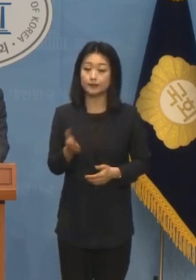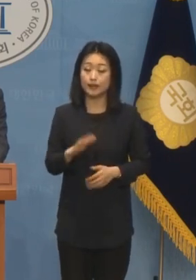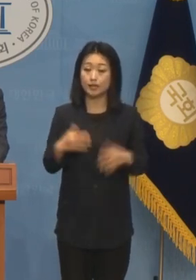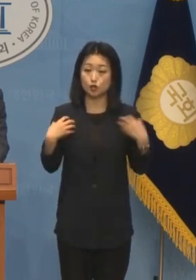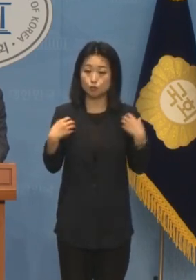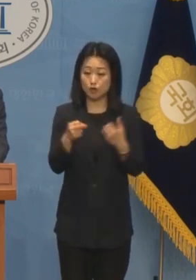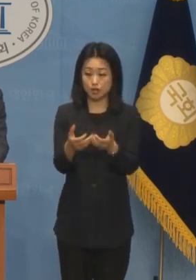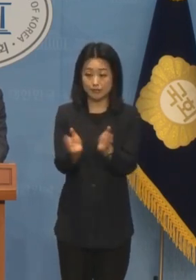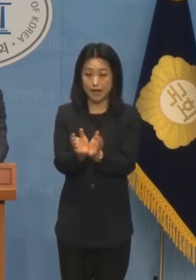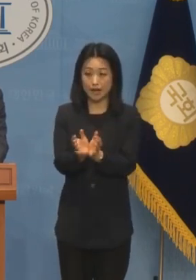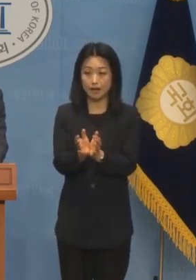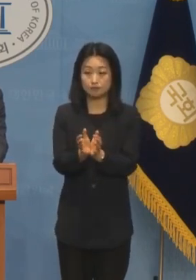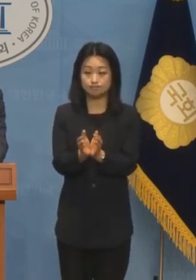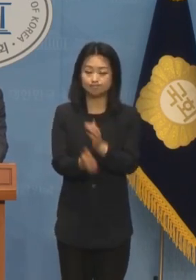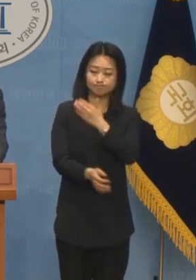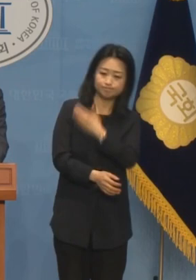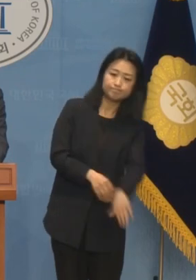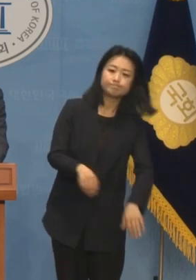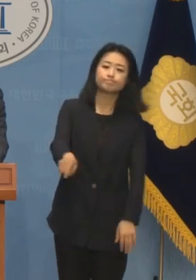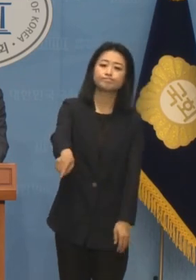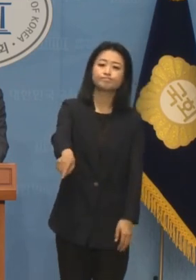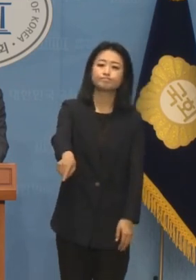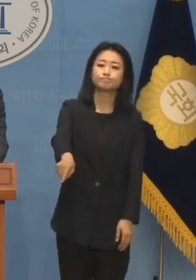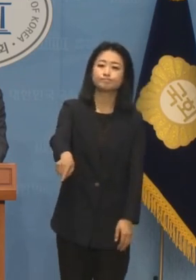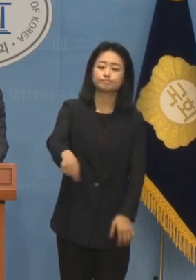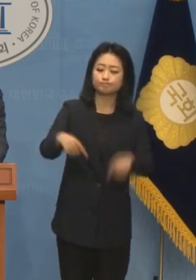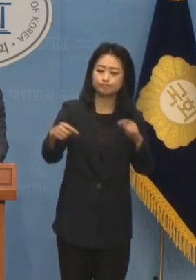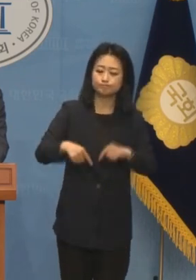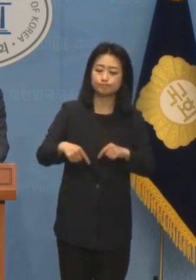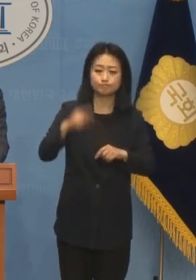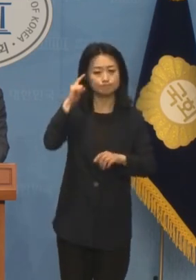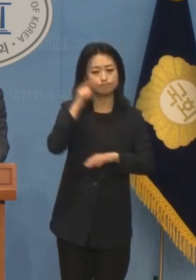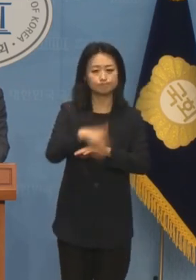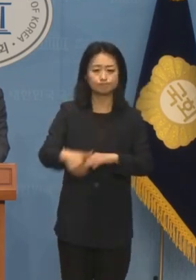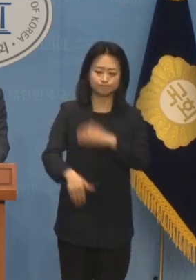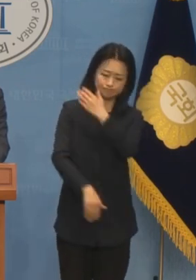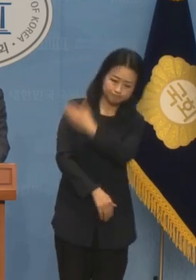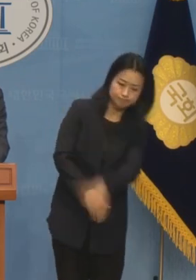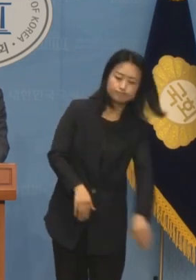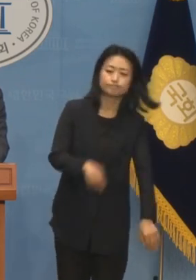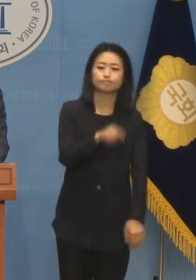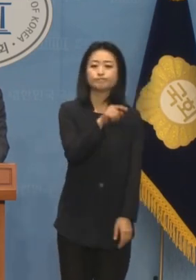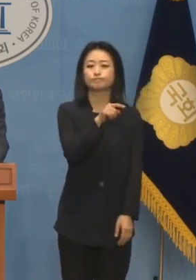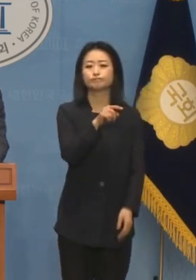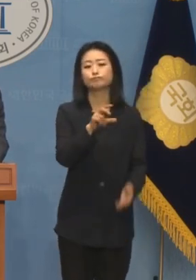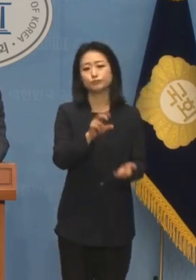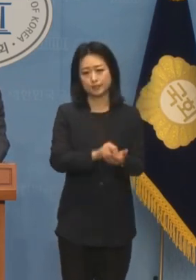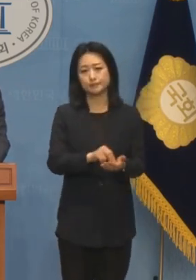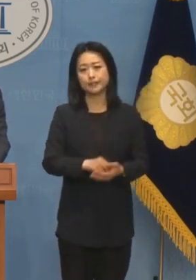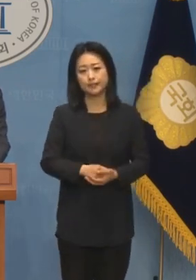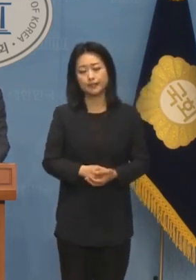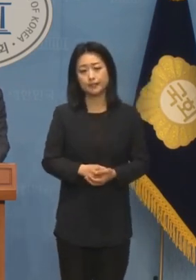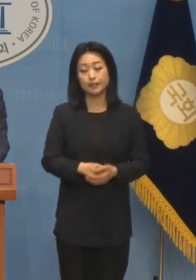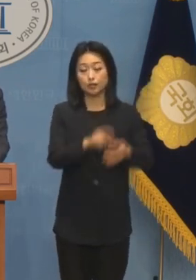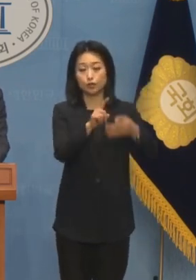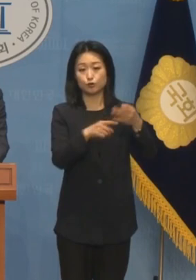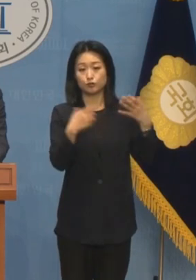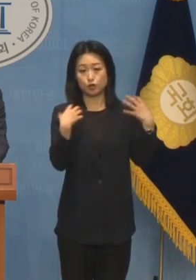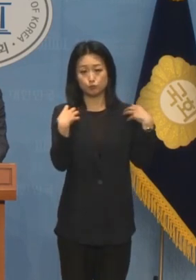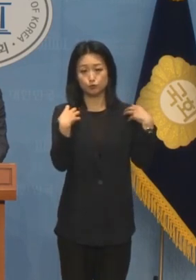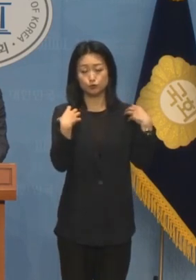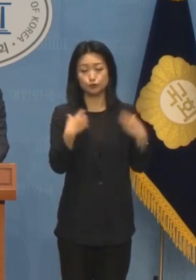정부여당은 이런 현실을 외면하고 협의를 위한 협상에 나서고 있지 않습니다 윤성열